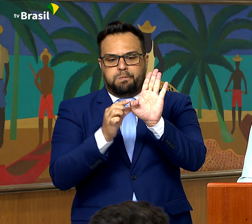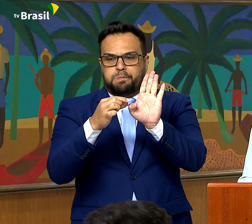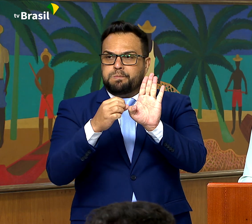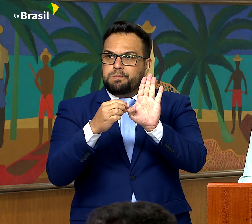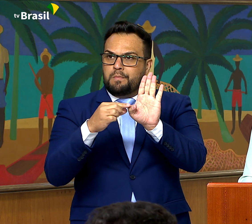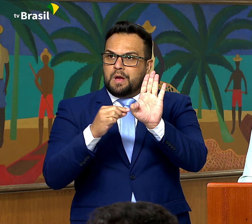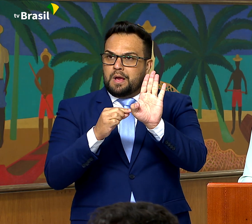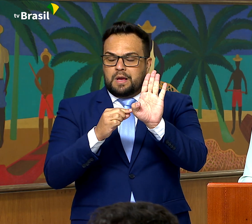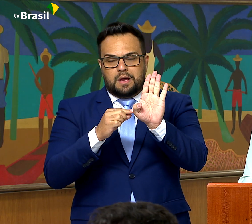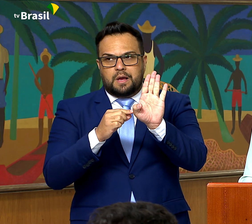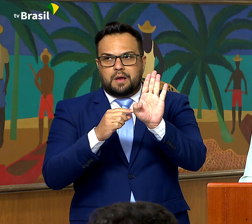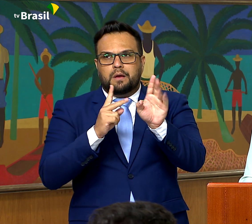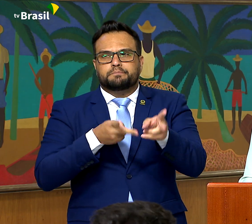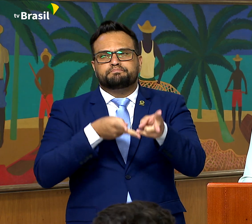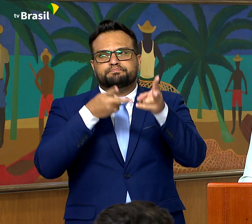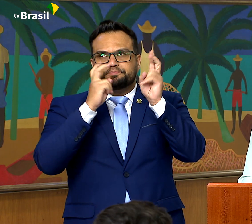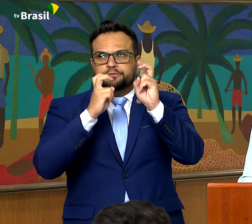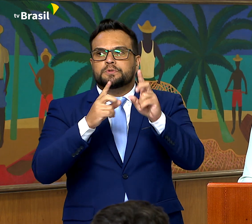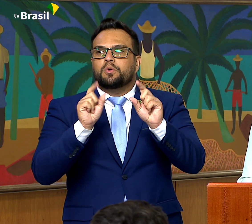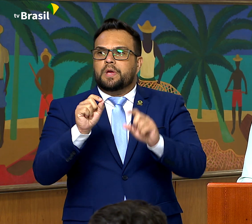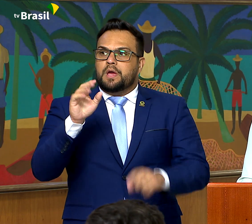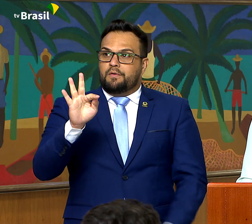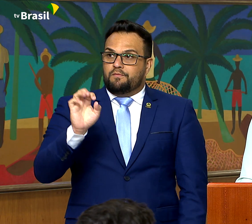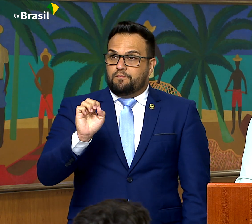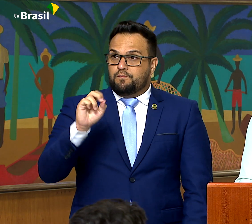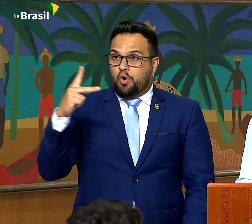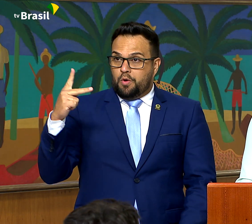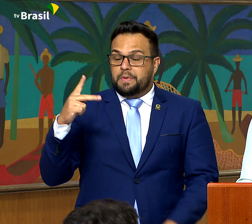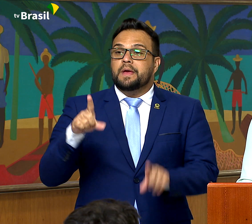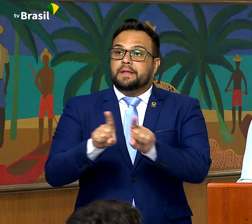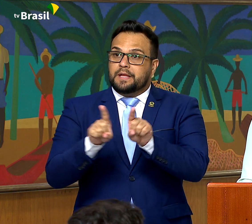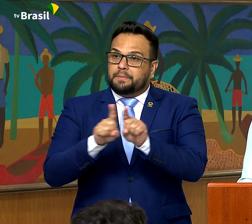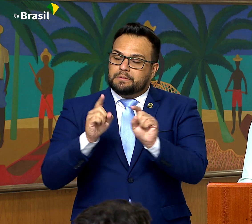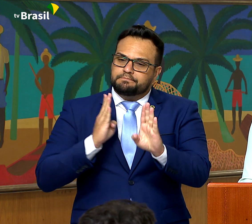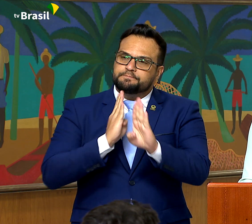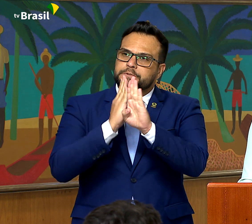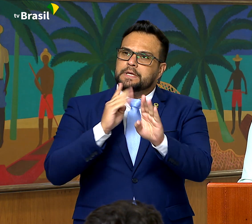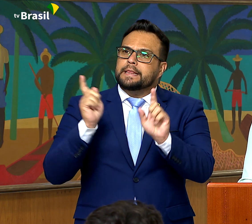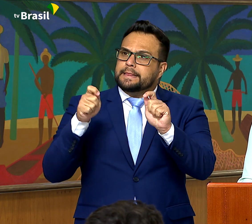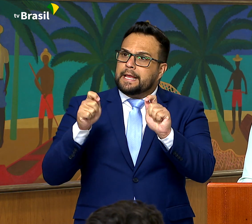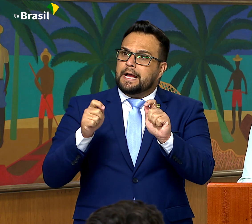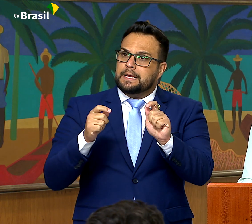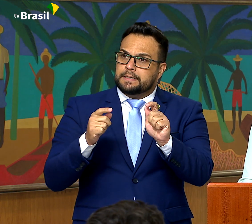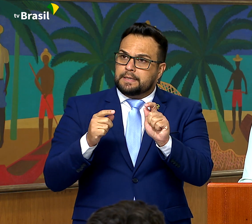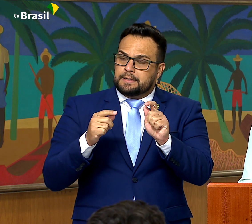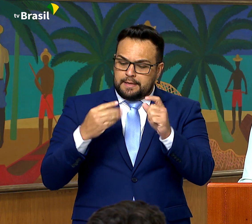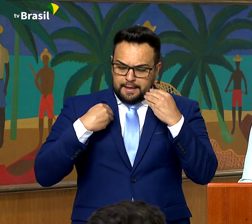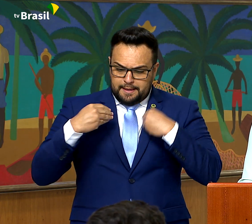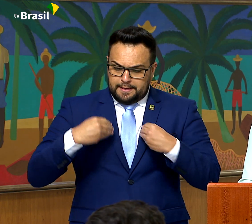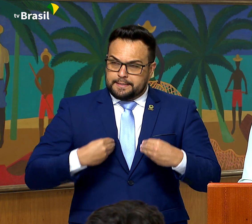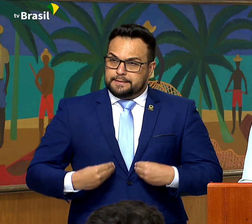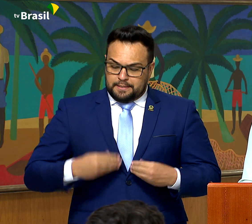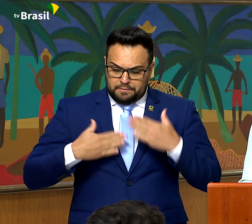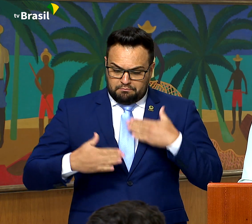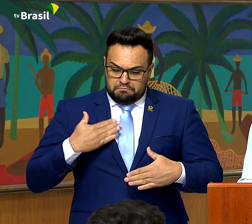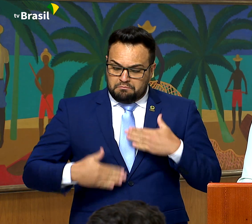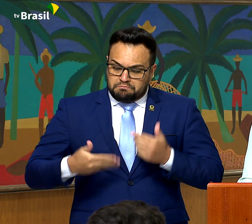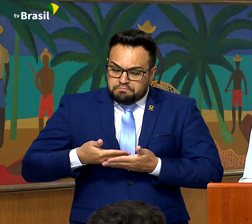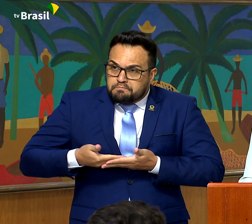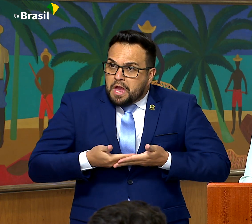podem levar ao diagnóstico da FOP e pode ser identificada por meio de um exame físico no